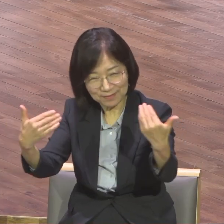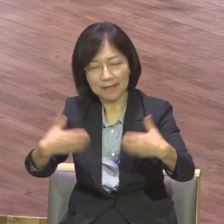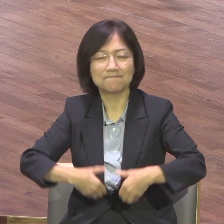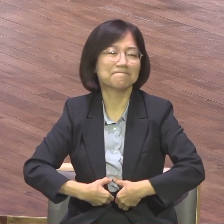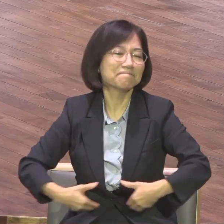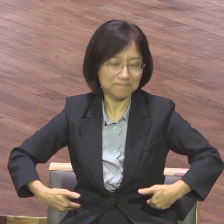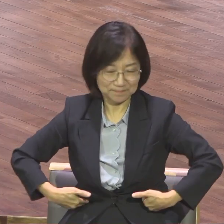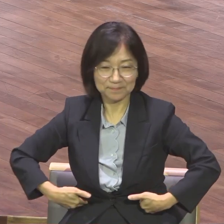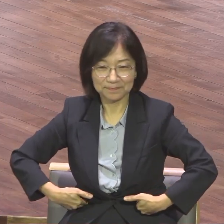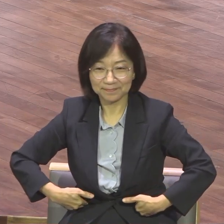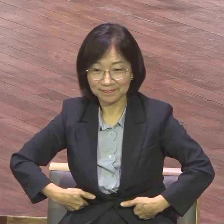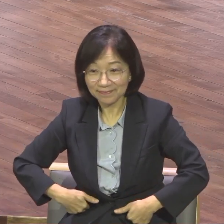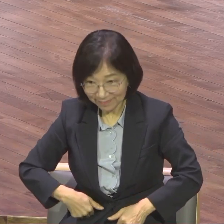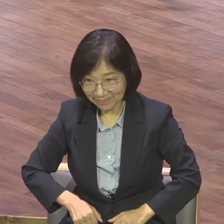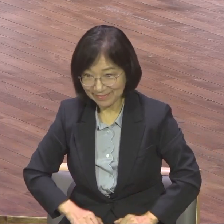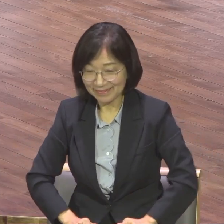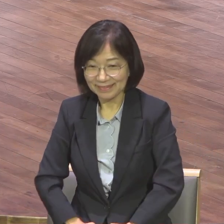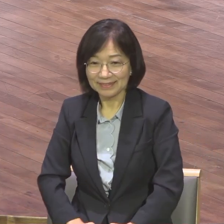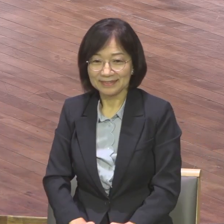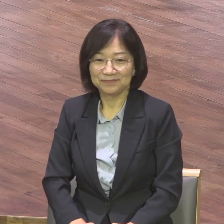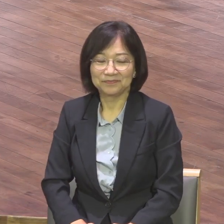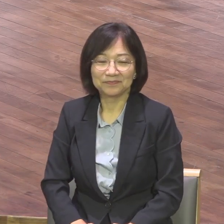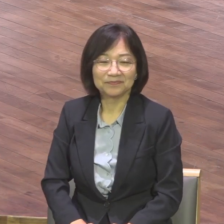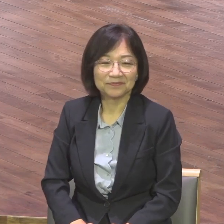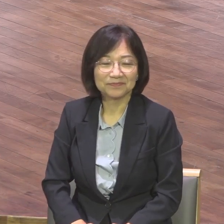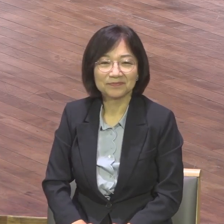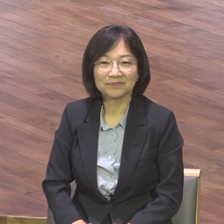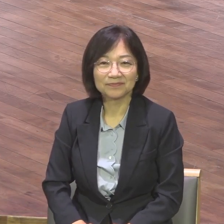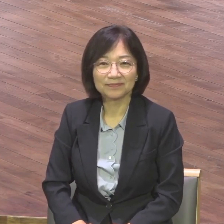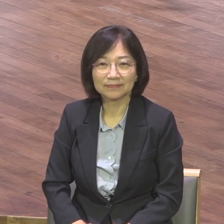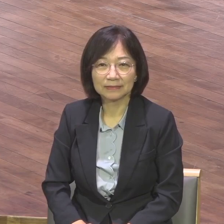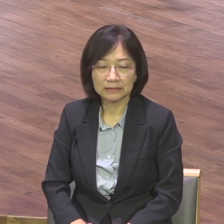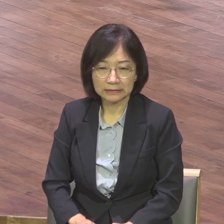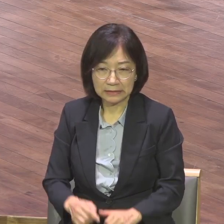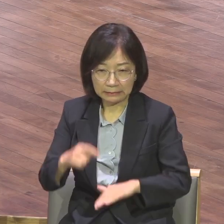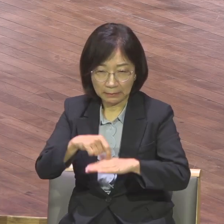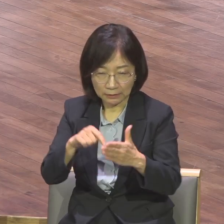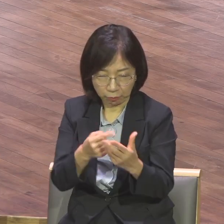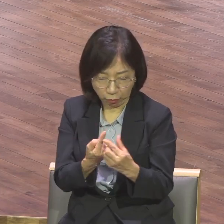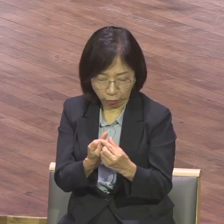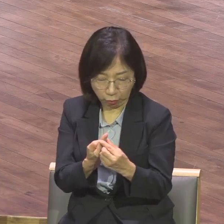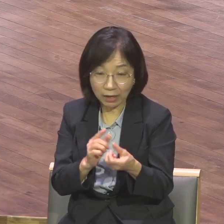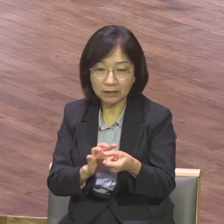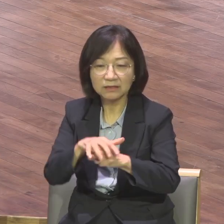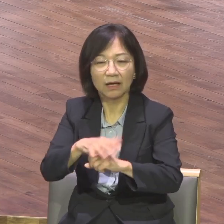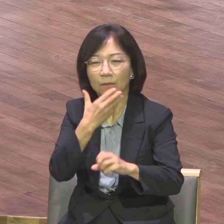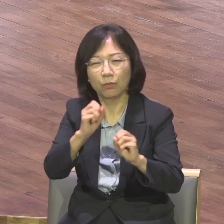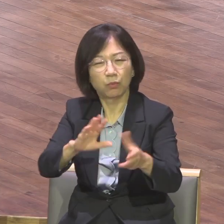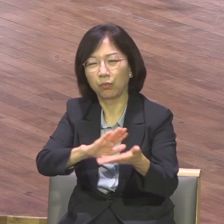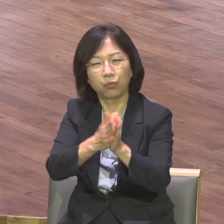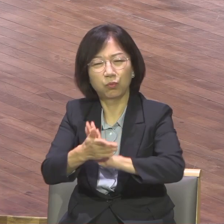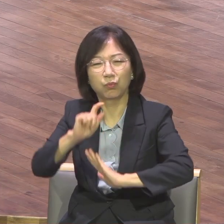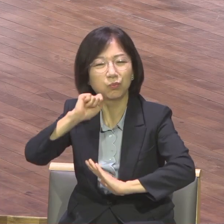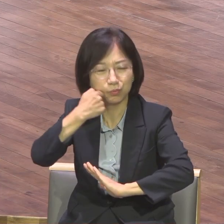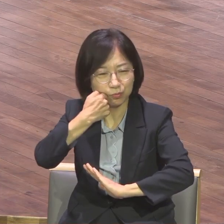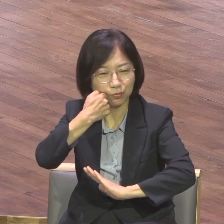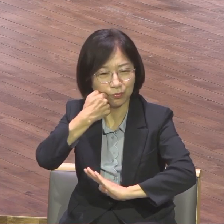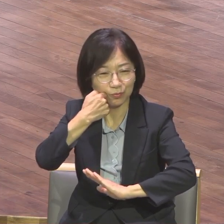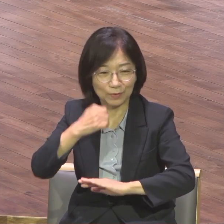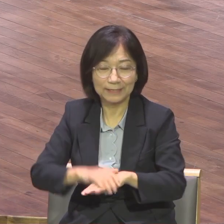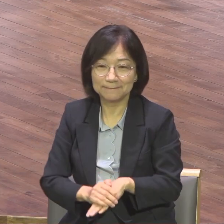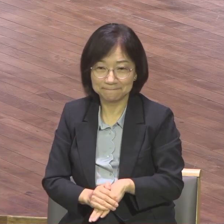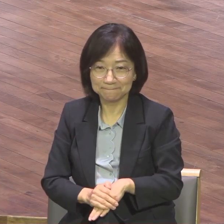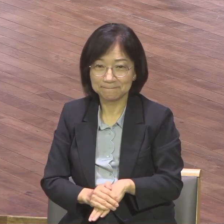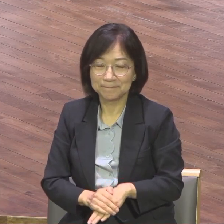수용할 수 있어요. 그래야 세계복음합니다. 그래야 하나님께서 주신 축복을 마음껏 누리게 되고 재앙이 오지